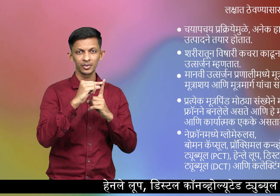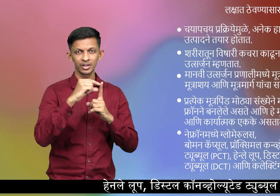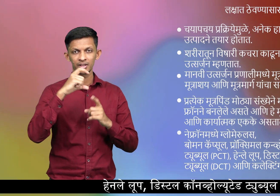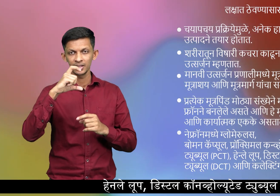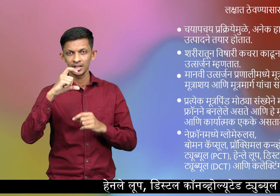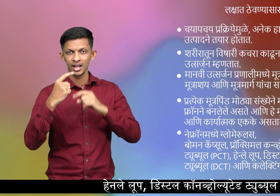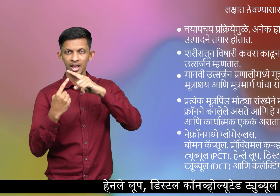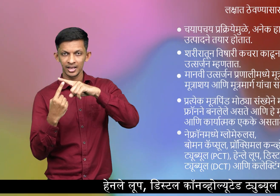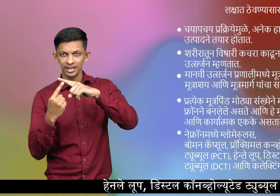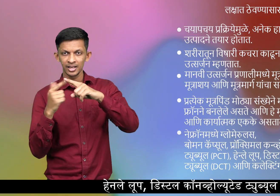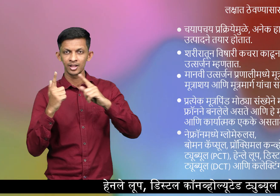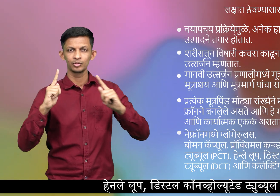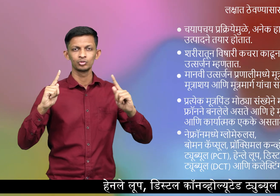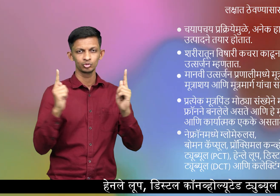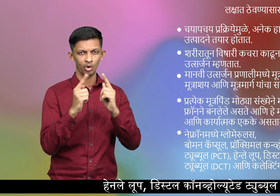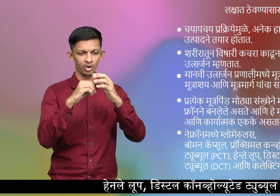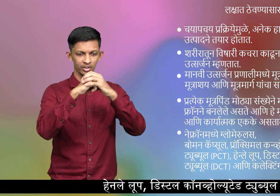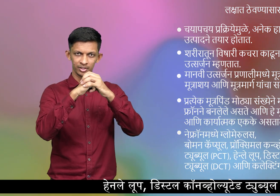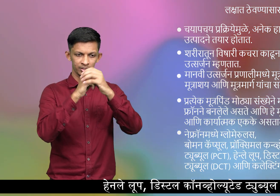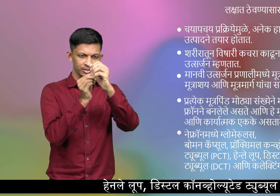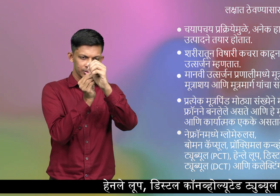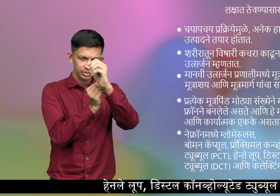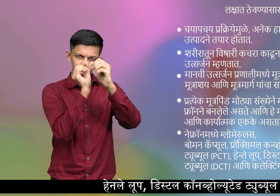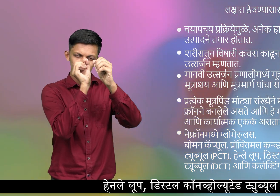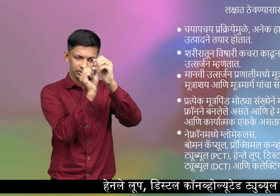हेनले लूप, डिस्टल कॉन्व्होल्युटेड ट्यूबल, डीसीटी,